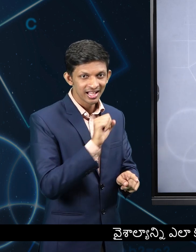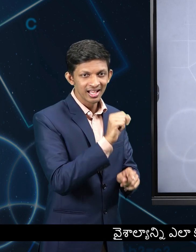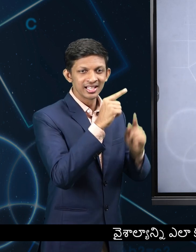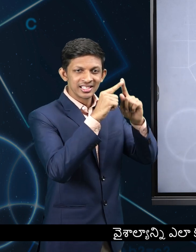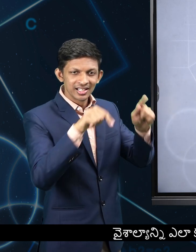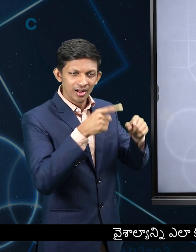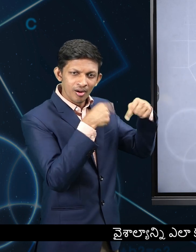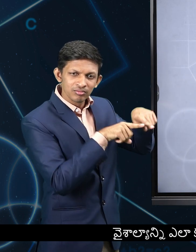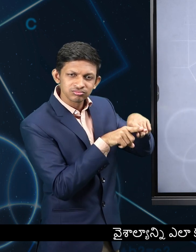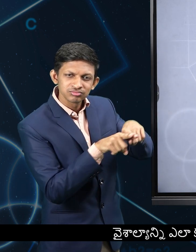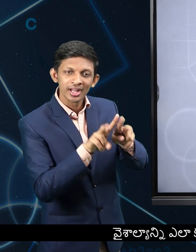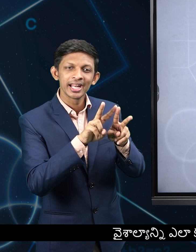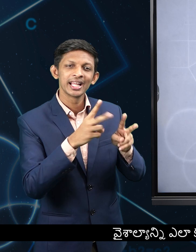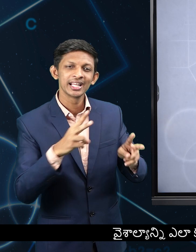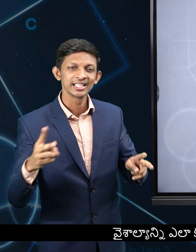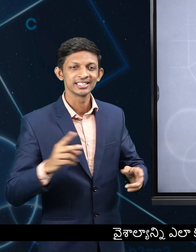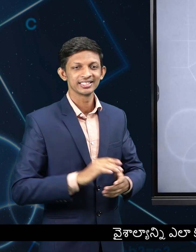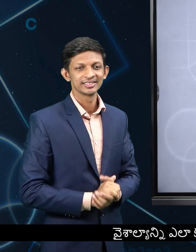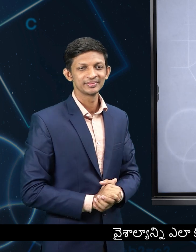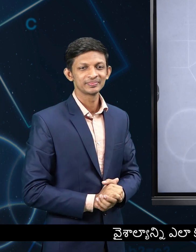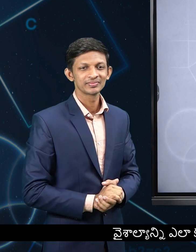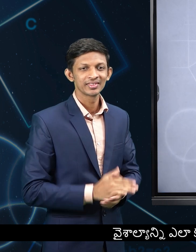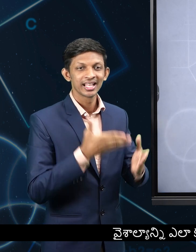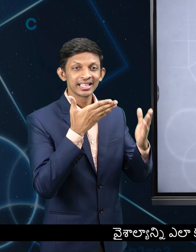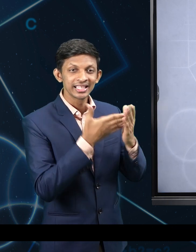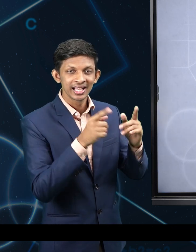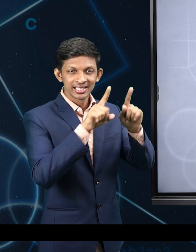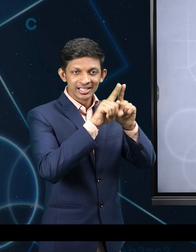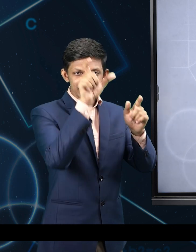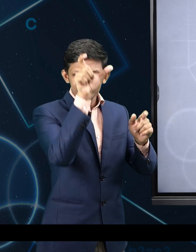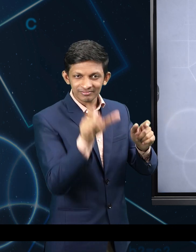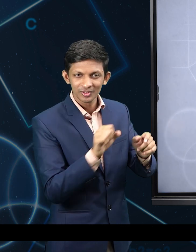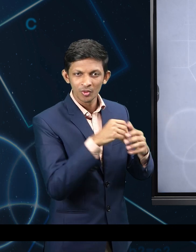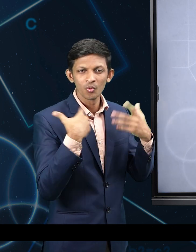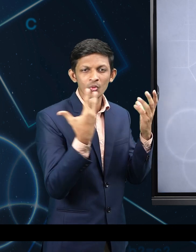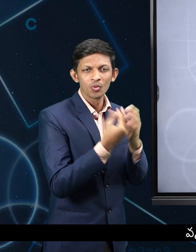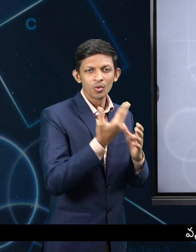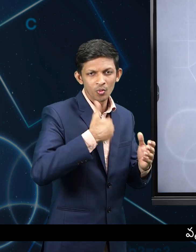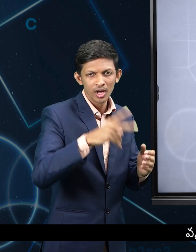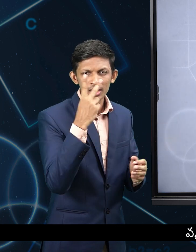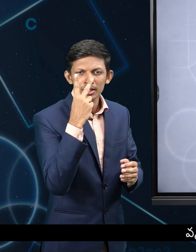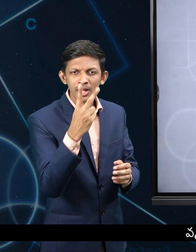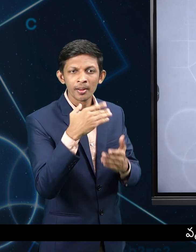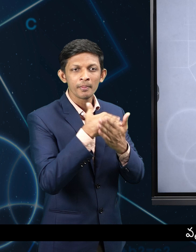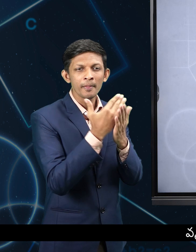వైశాల్యాన్ని ఎలా కనుగొనాలో మనం ఇప్పటికే నేర్చుకున్నాము. ఈ అధ్యాయంలో మనం వృత్తంలోని భాగాలను